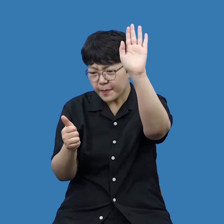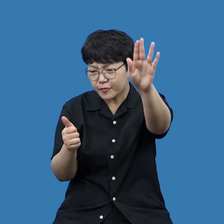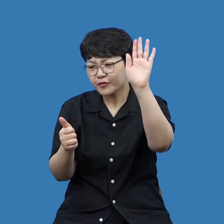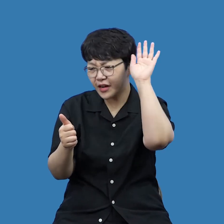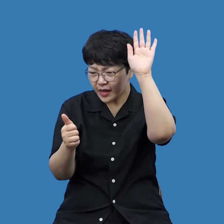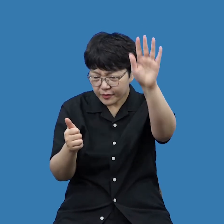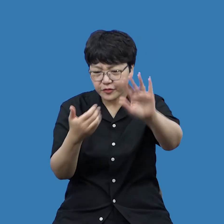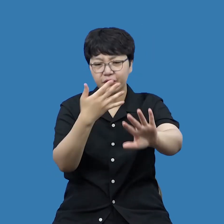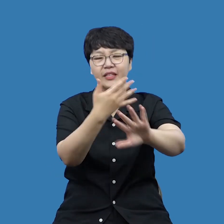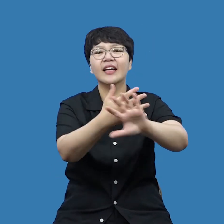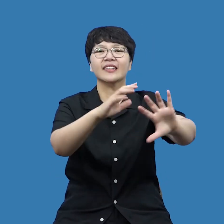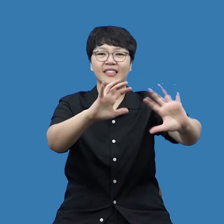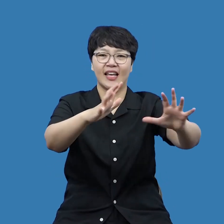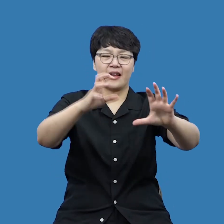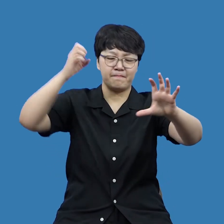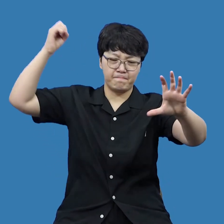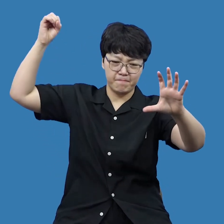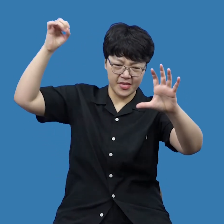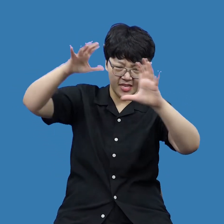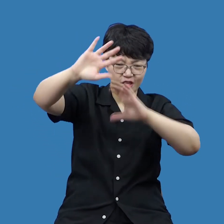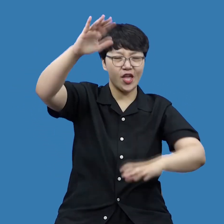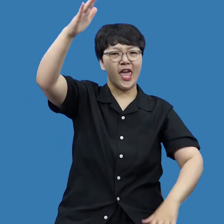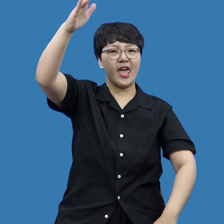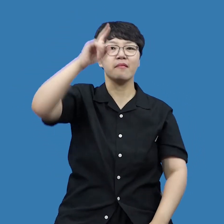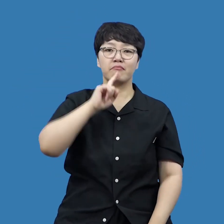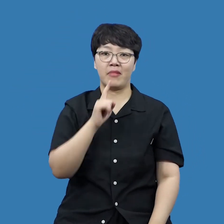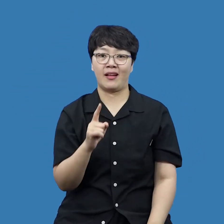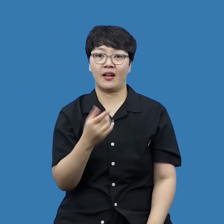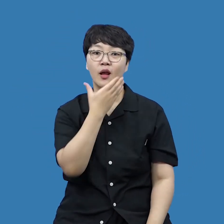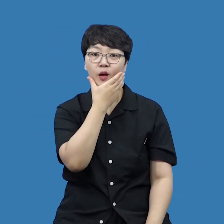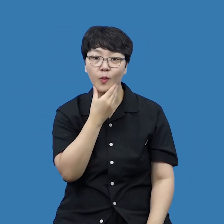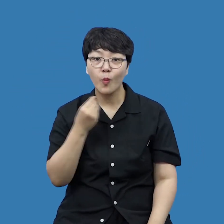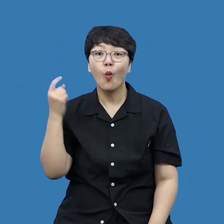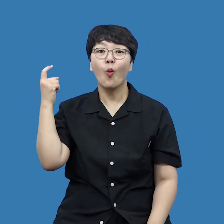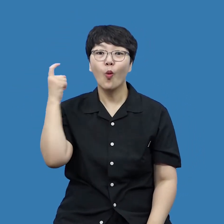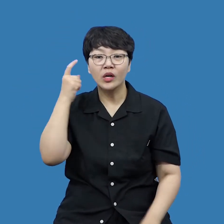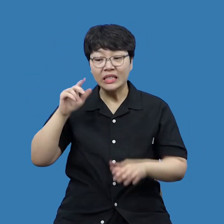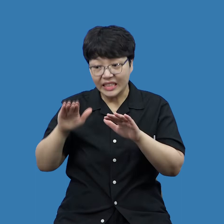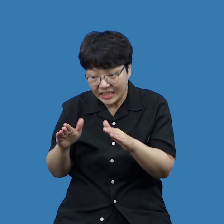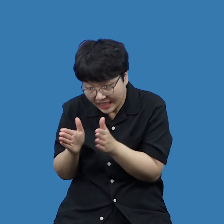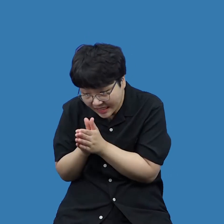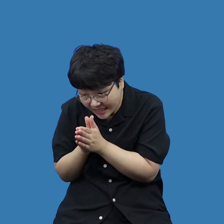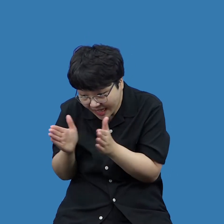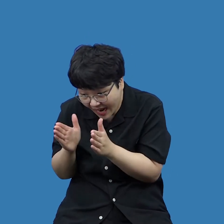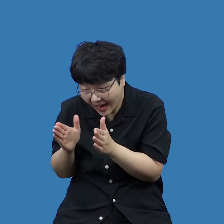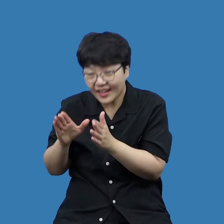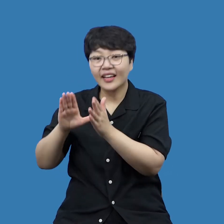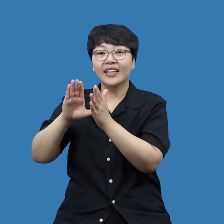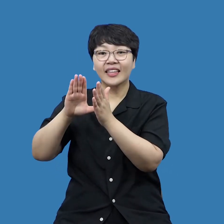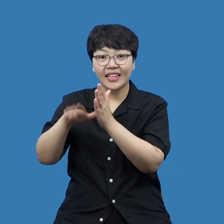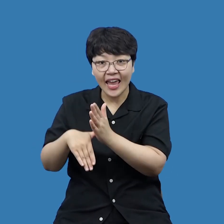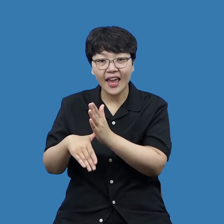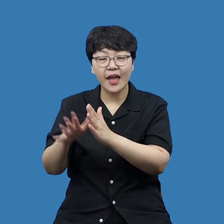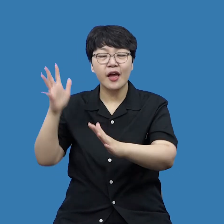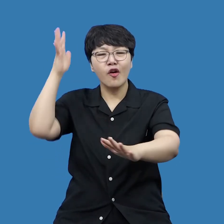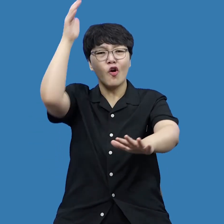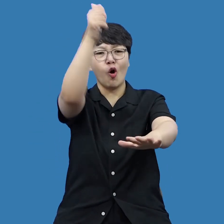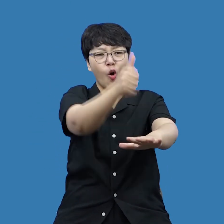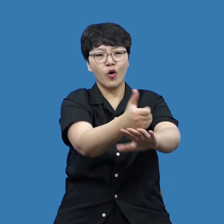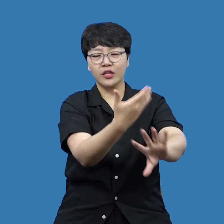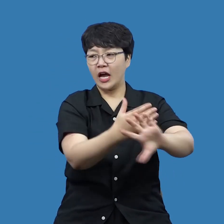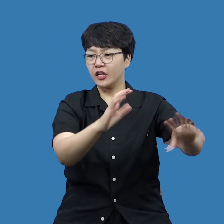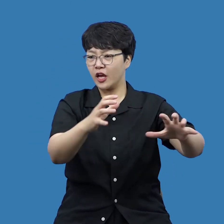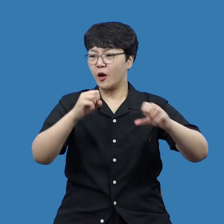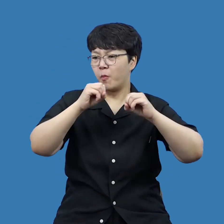것이다. 복음이 아직 베들레헴에서 겨우 탄생한 이 지점에 벌써 열방들의 이방의 빛이 되실